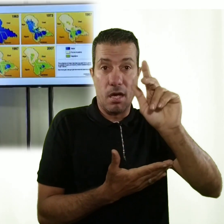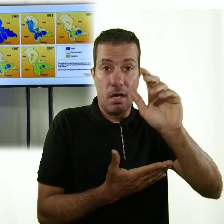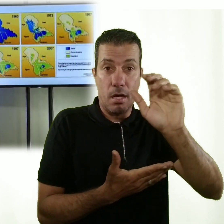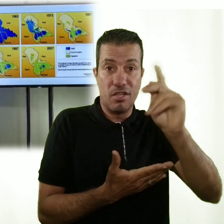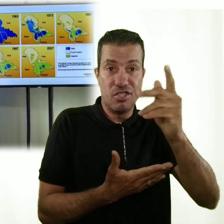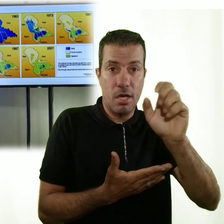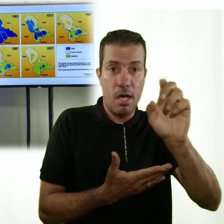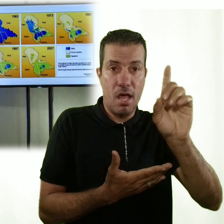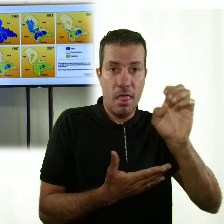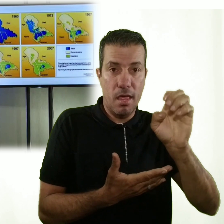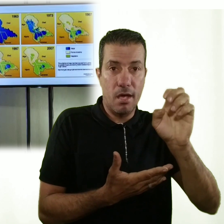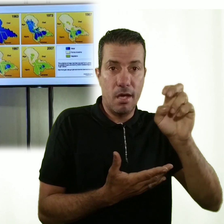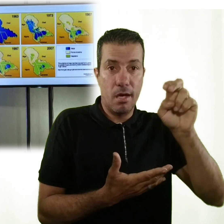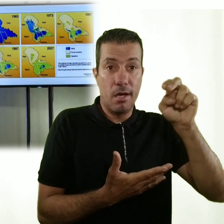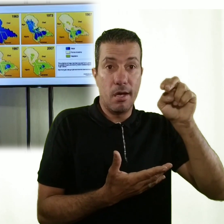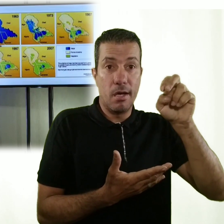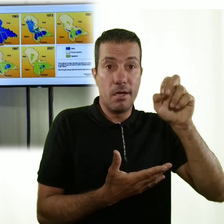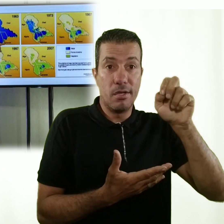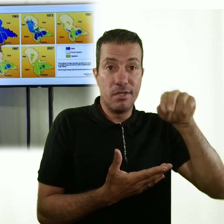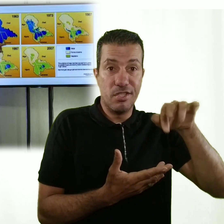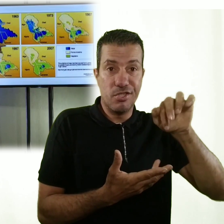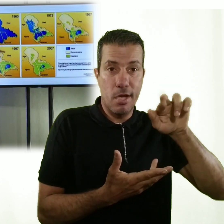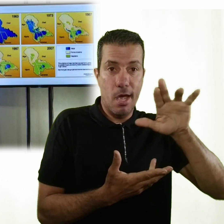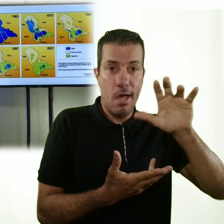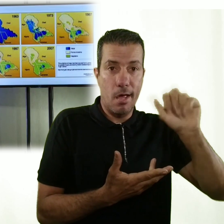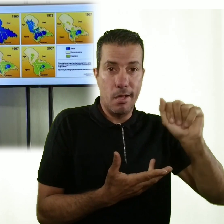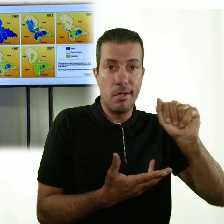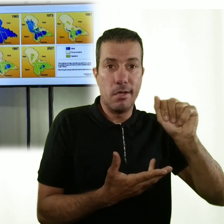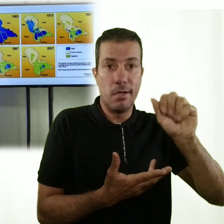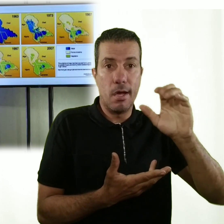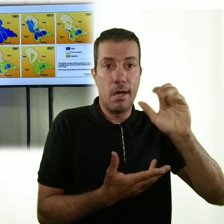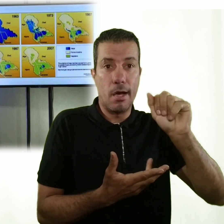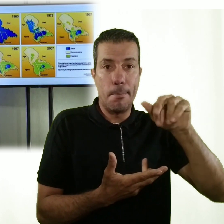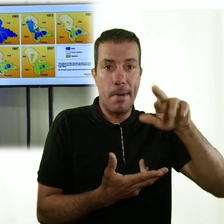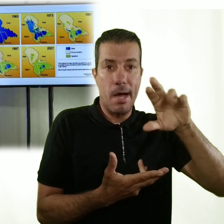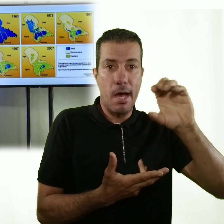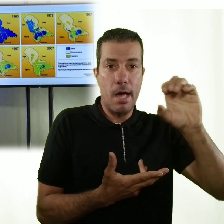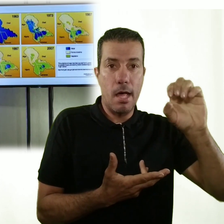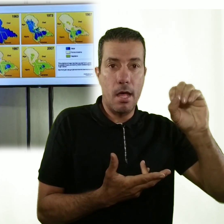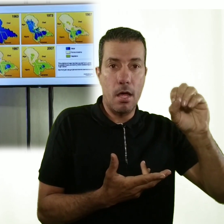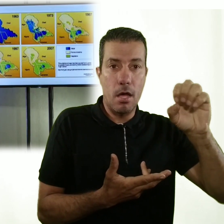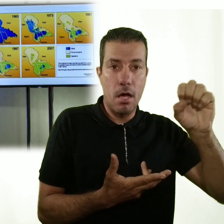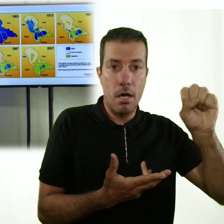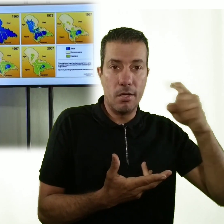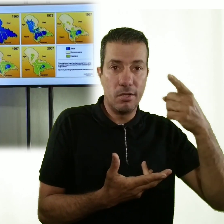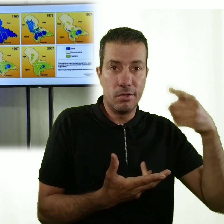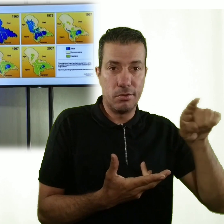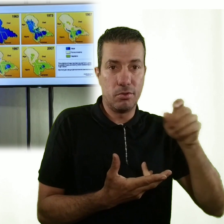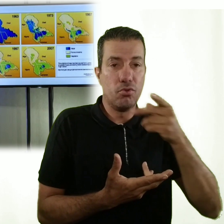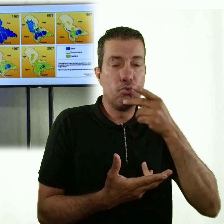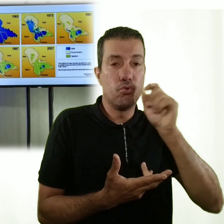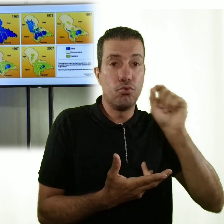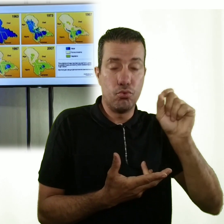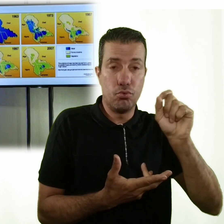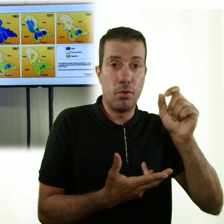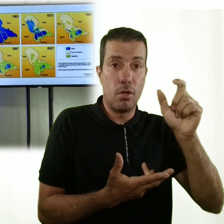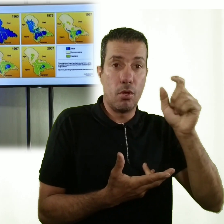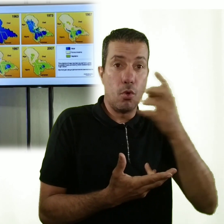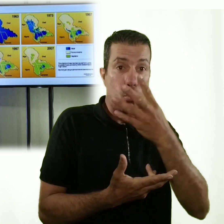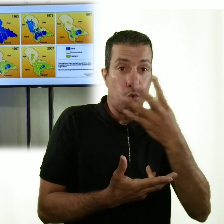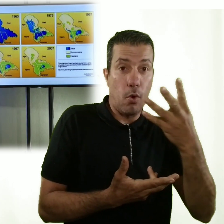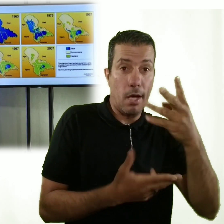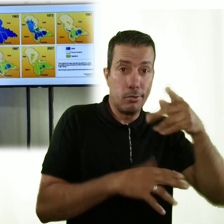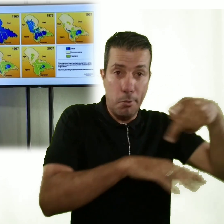com o Níger do lado esquerdo, com a Nigéria embaixo, com Camarões do outro lado. Esse lago é dividido entre esses 4 países. Ele